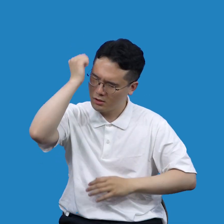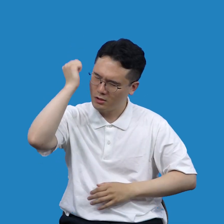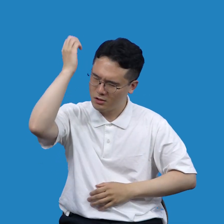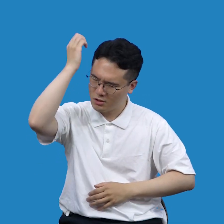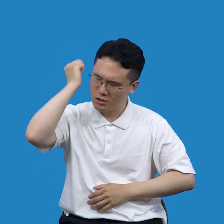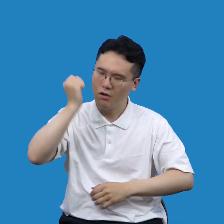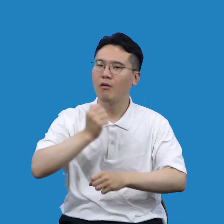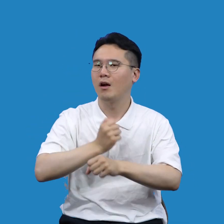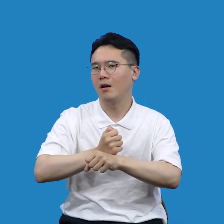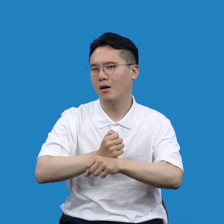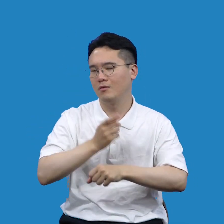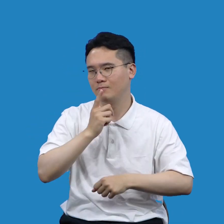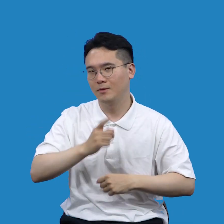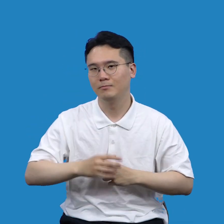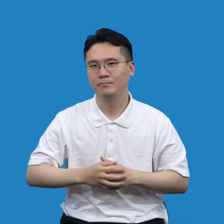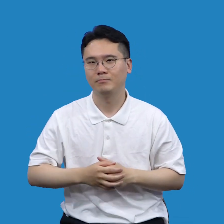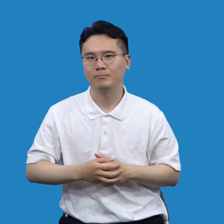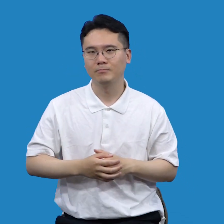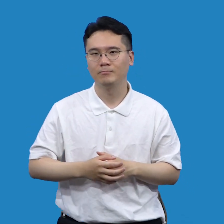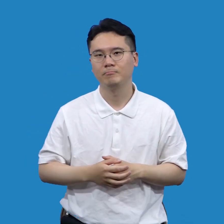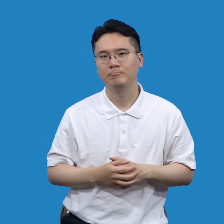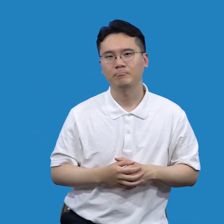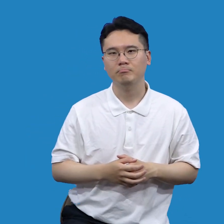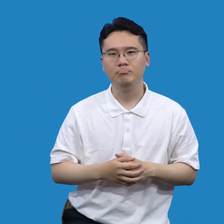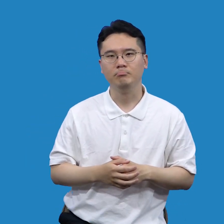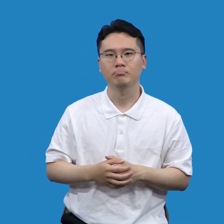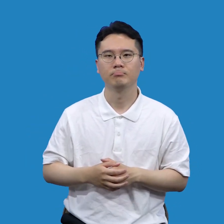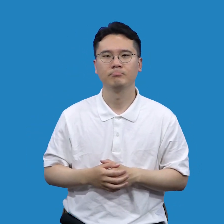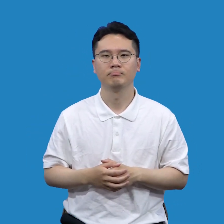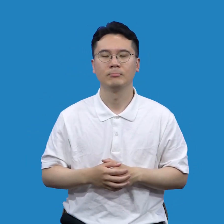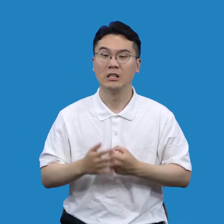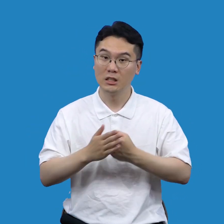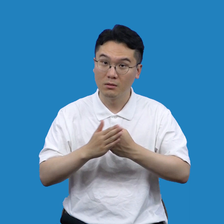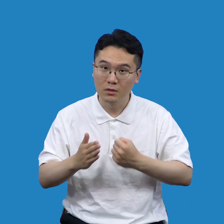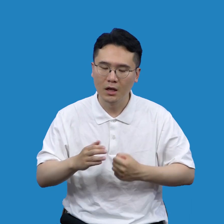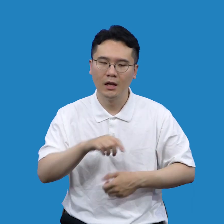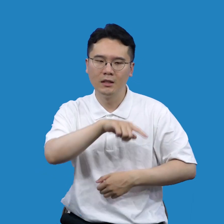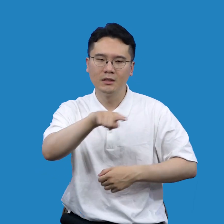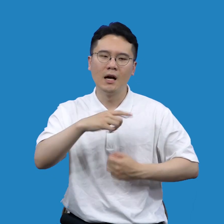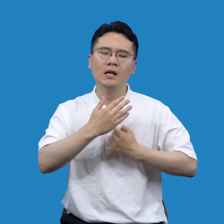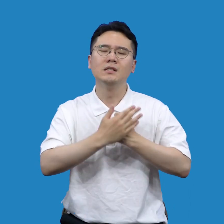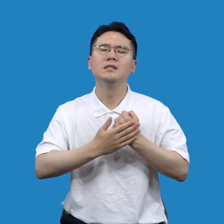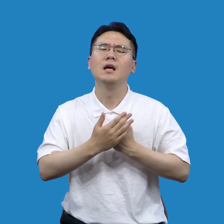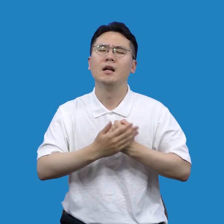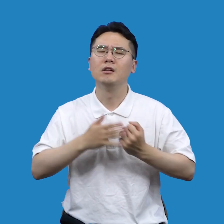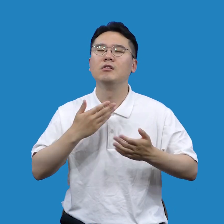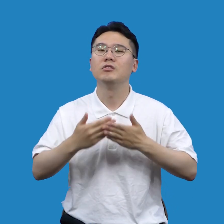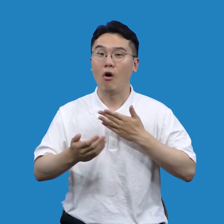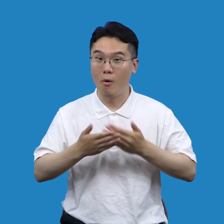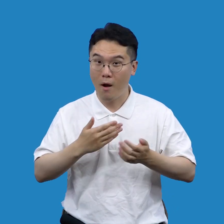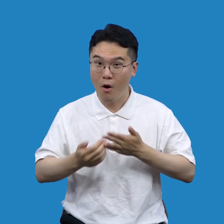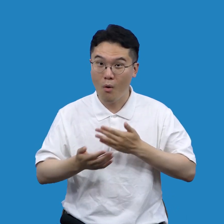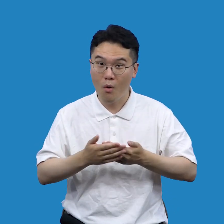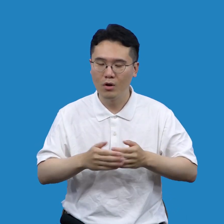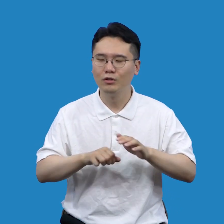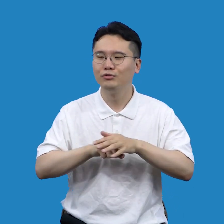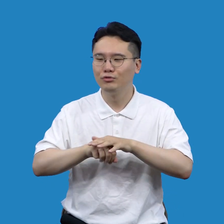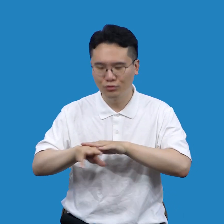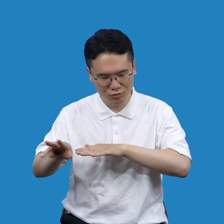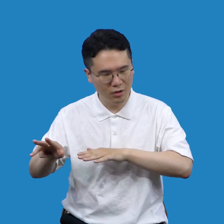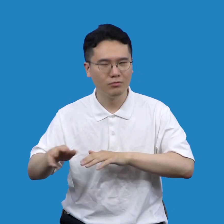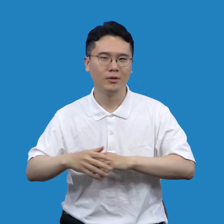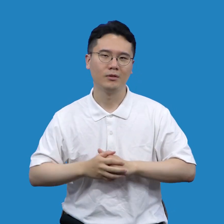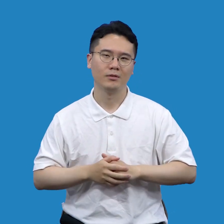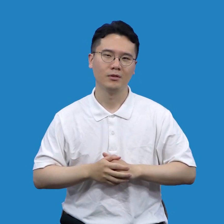계속해서 기억하라는 거예요. 그래서 그들은 은혜를 경험하며 출애굽했고 또 1년이